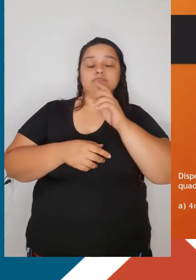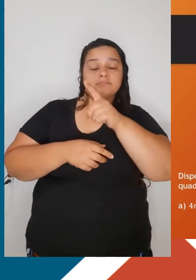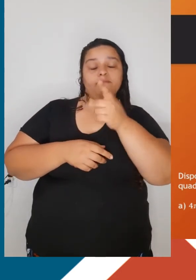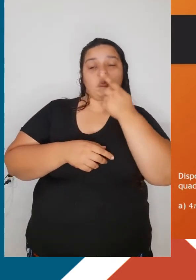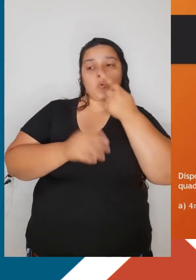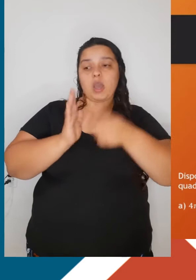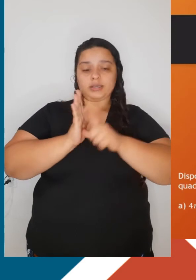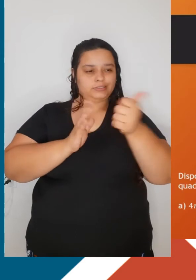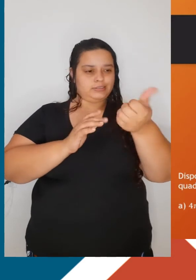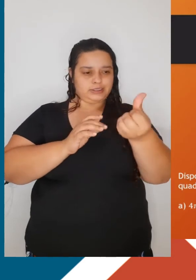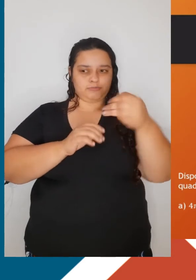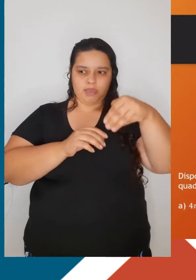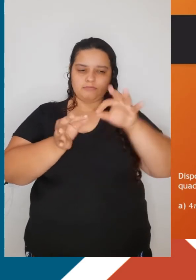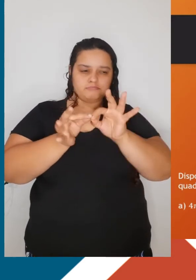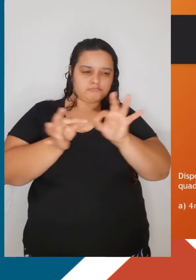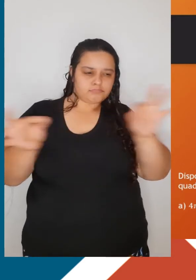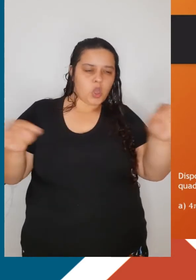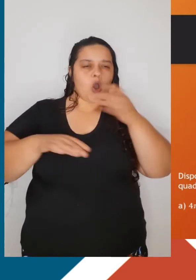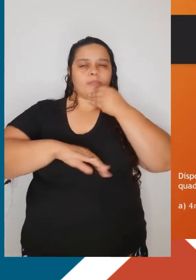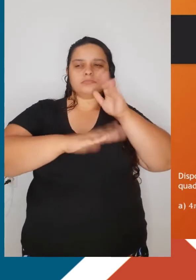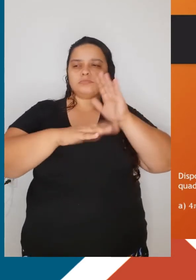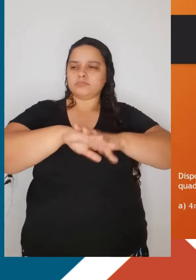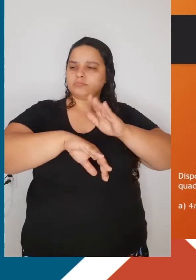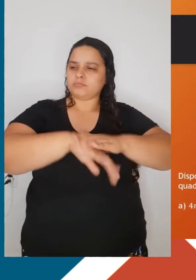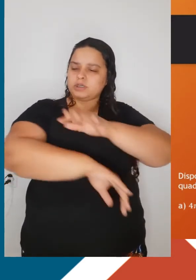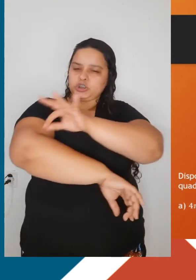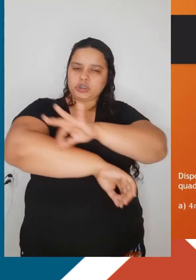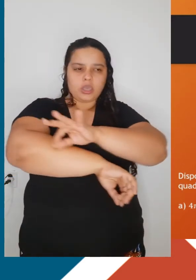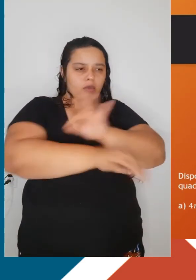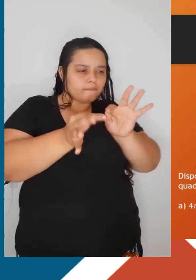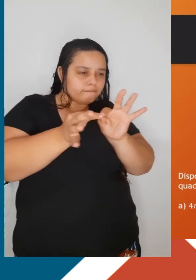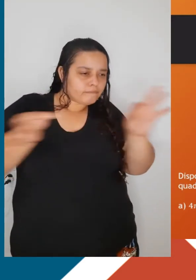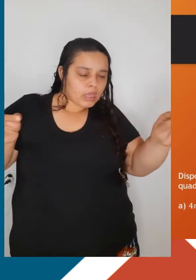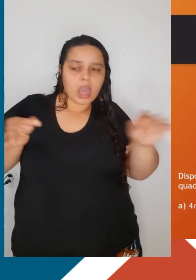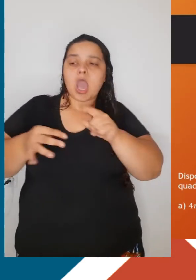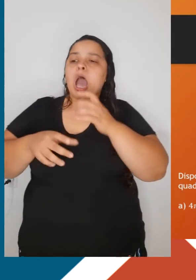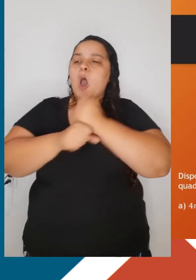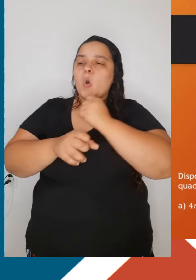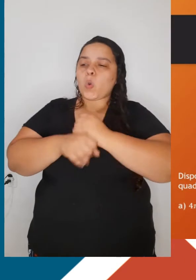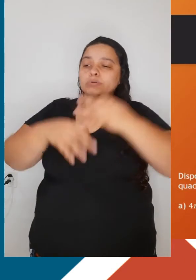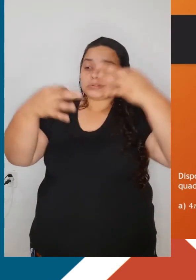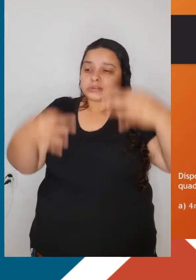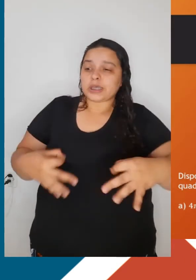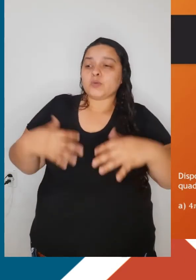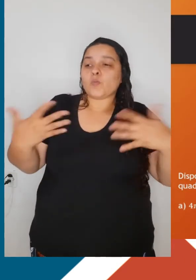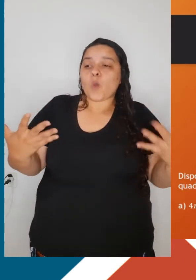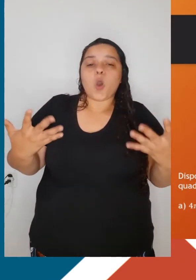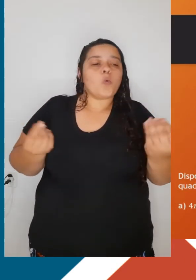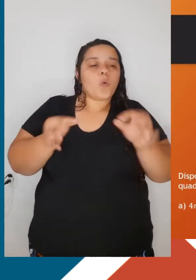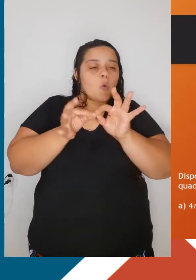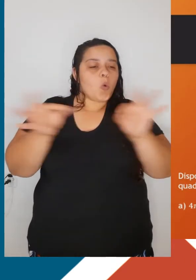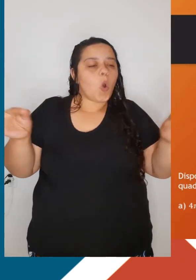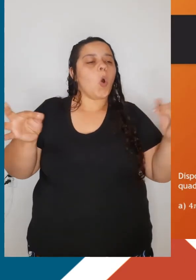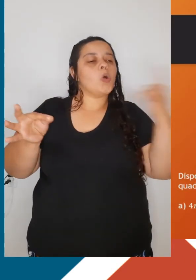16 metros. Dispondo apenas dessa medida, o engenheiro calculou corretamente a medida da área do passeio em